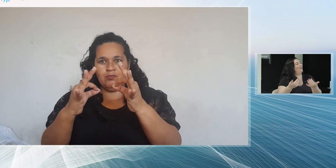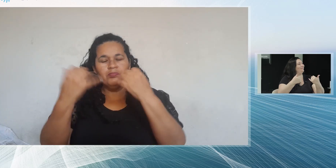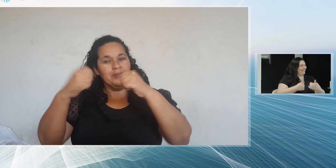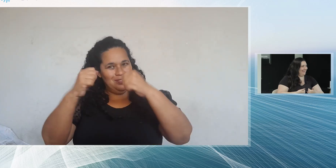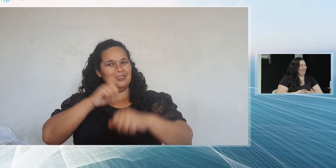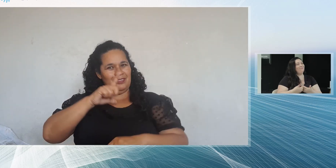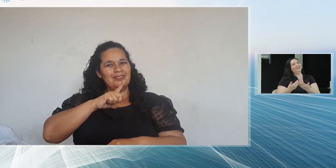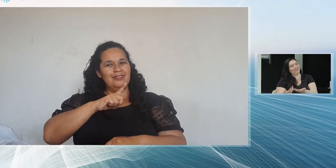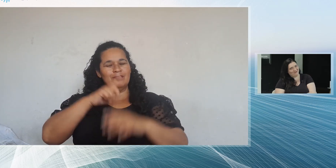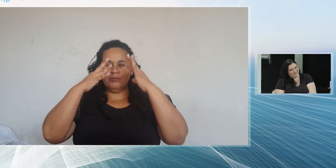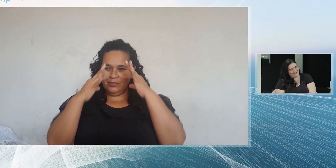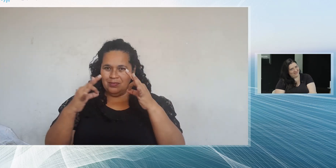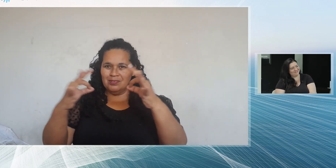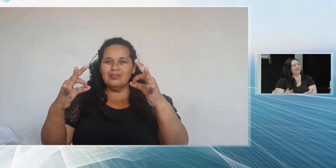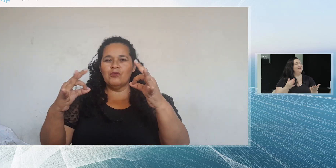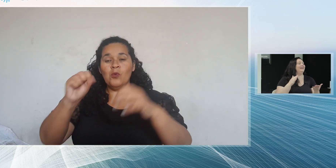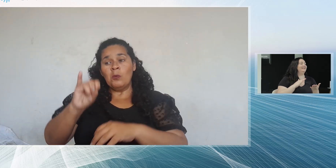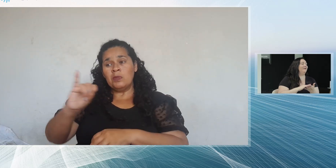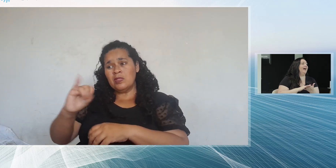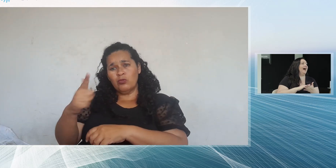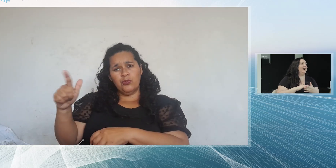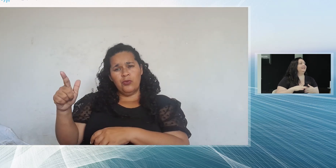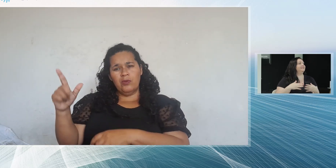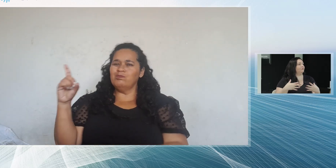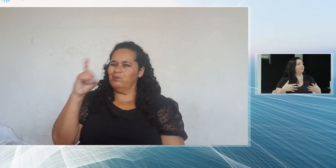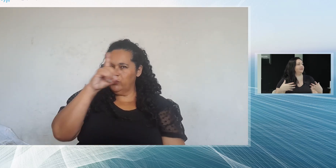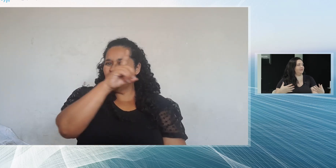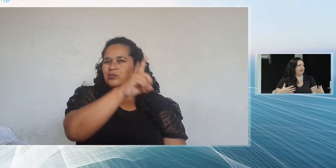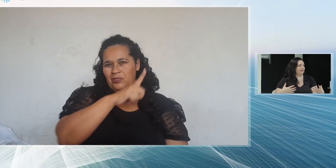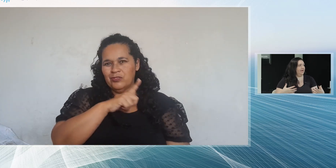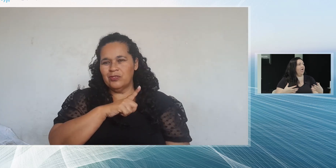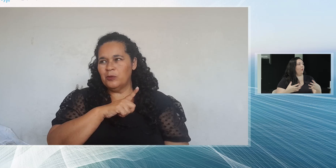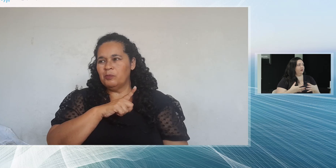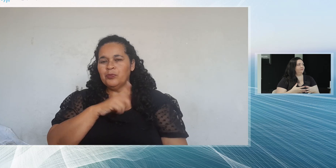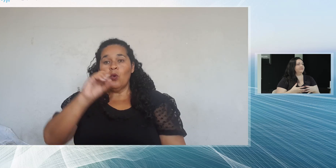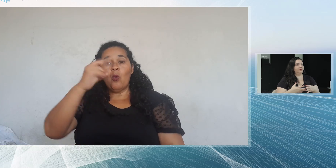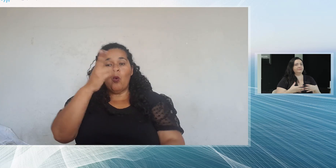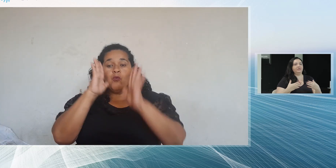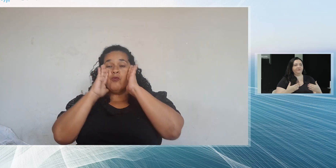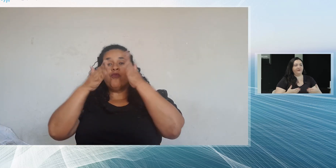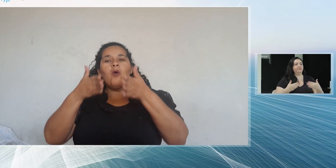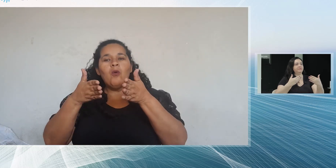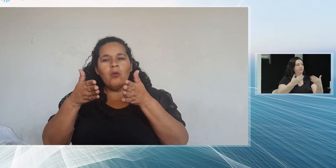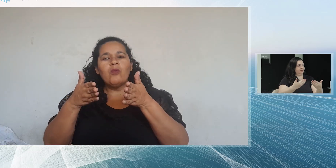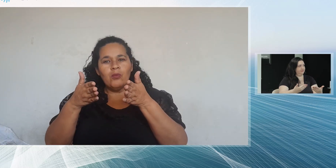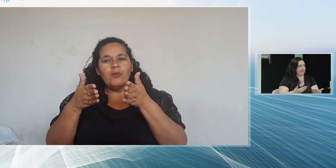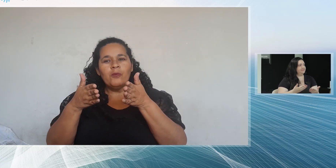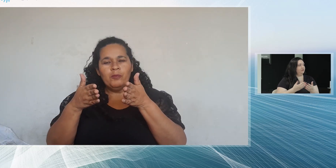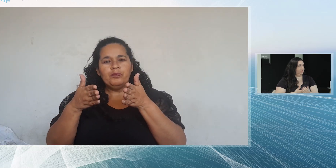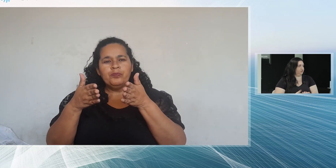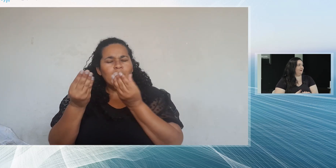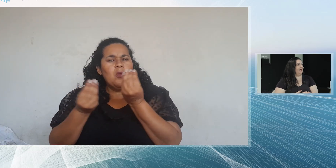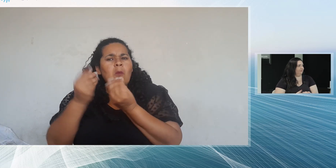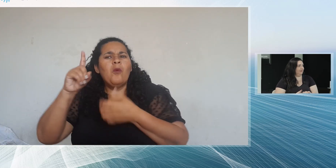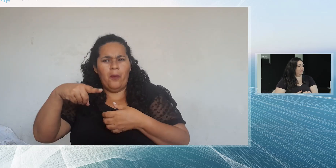ter. Quem não tem é porque tem uma dificuldade. Então, a atenção concentrada é o quanto você consegue de fato se concentrar.